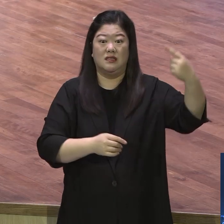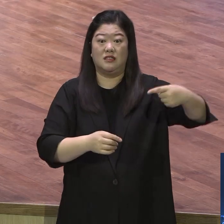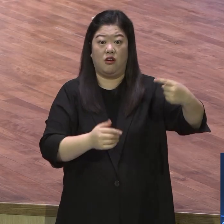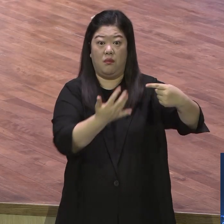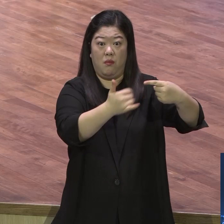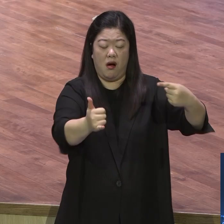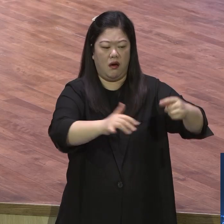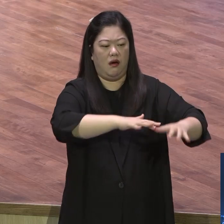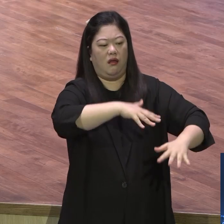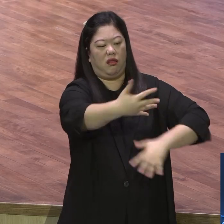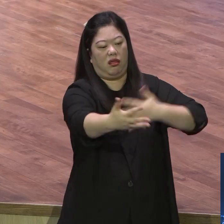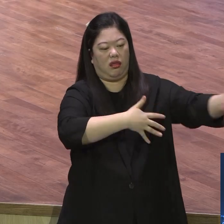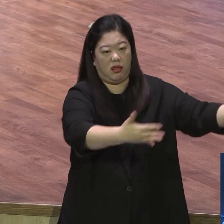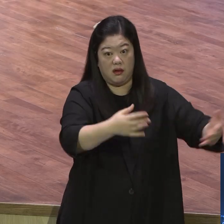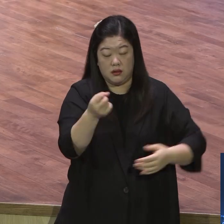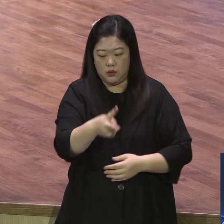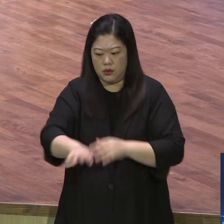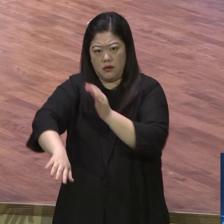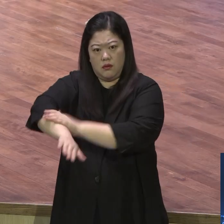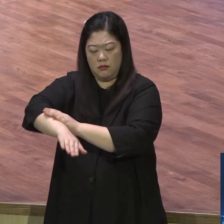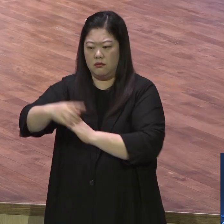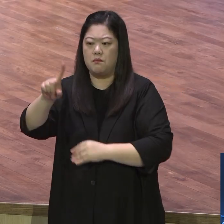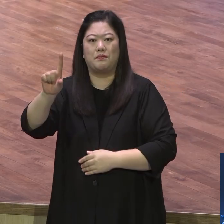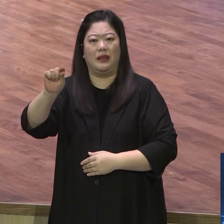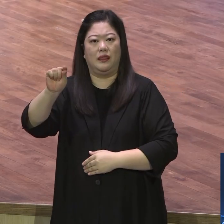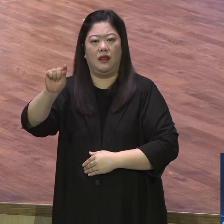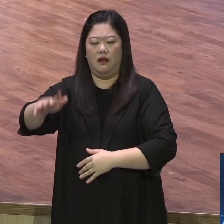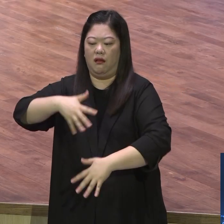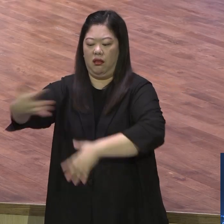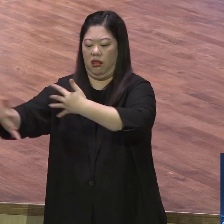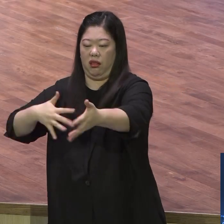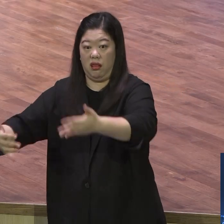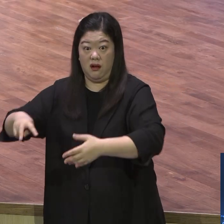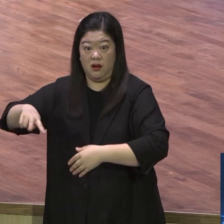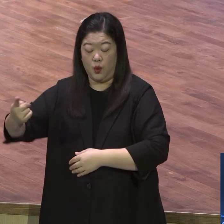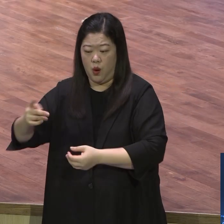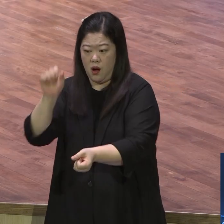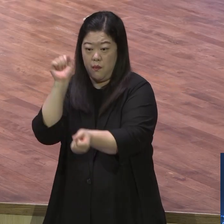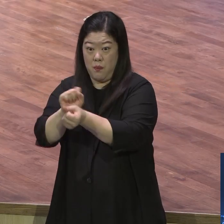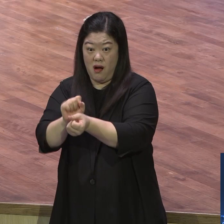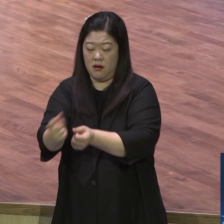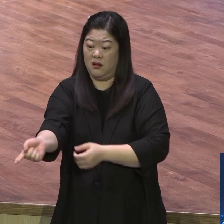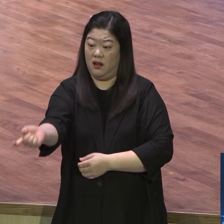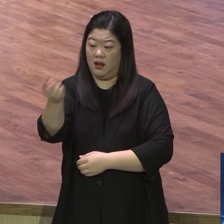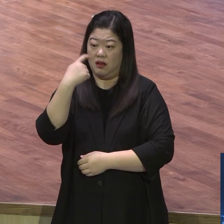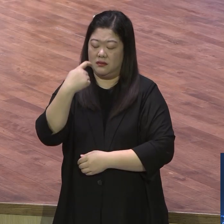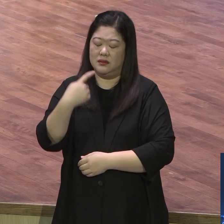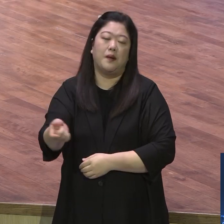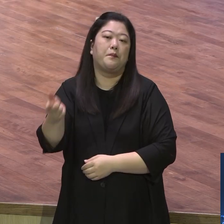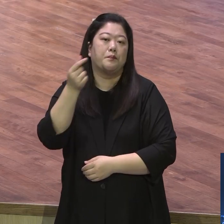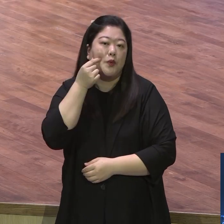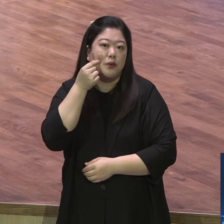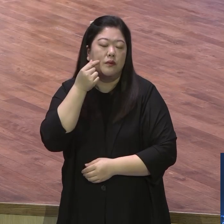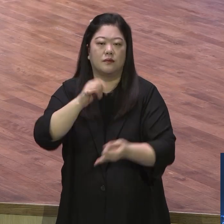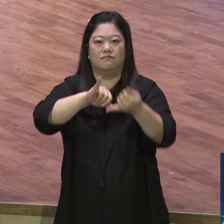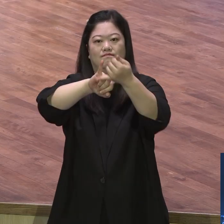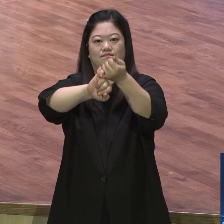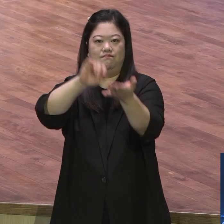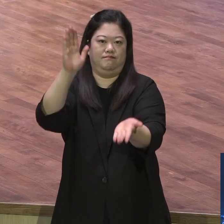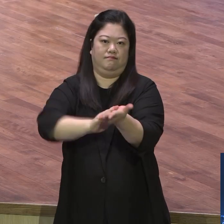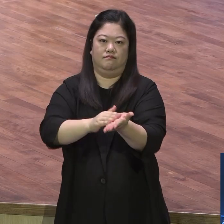오른편에 만명이 넘어지되 전년병이 너에게는 가까이 못하리라고 그렇게 약속하고